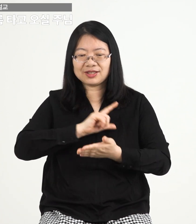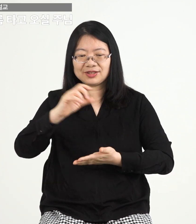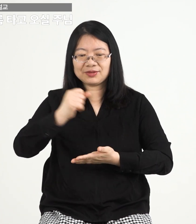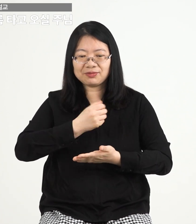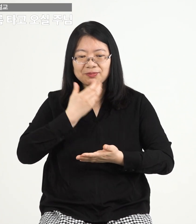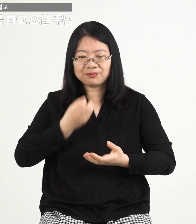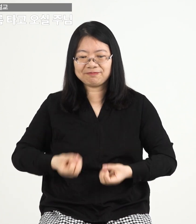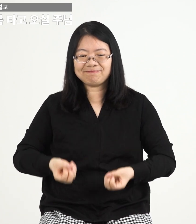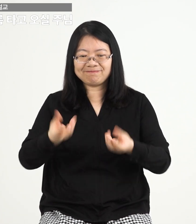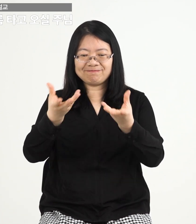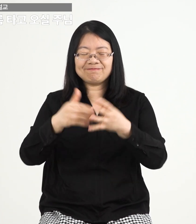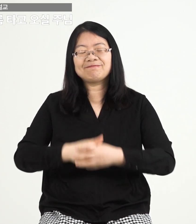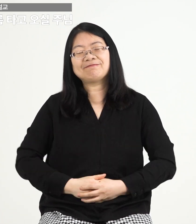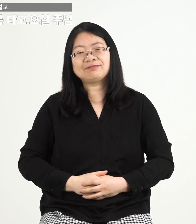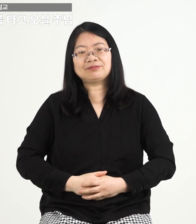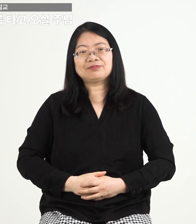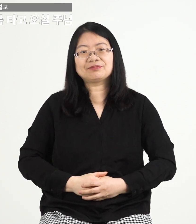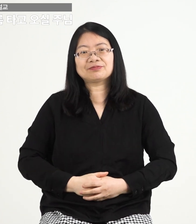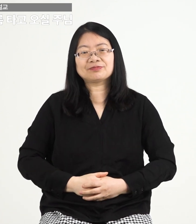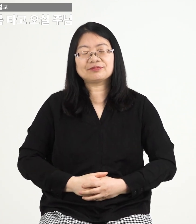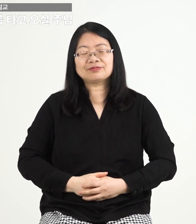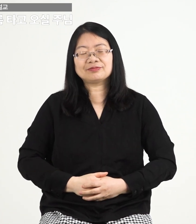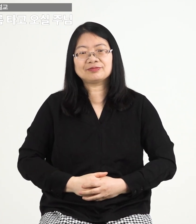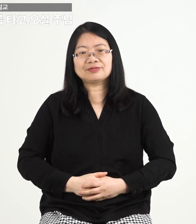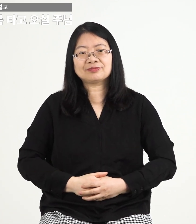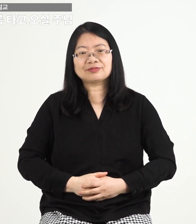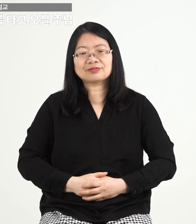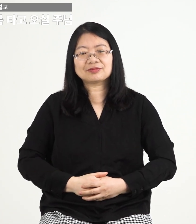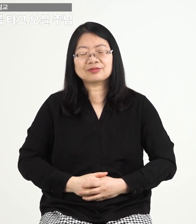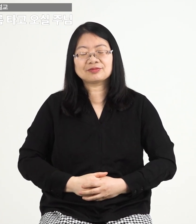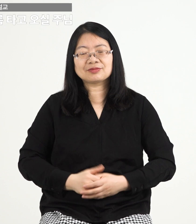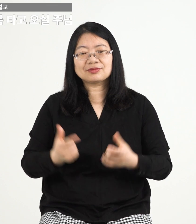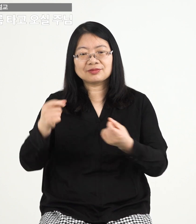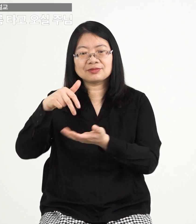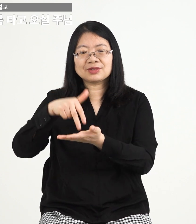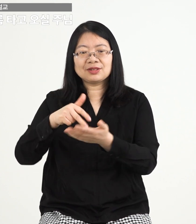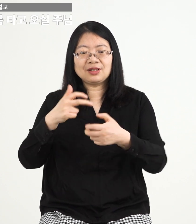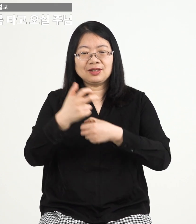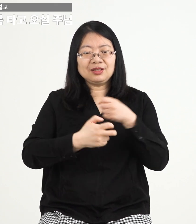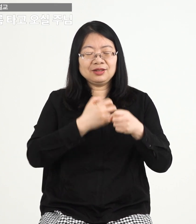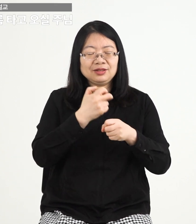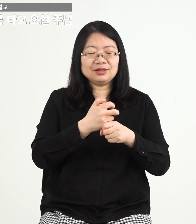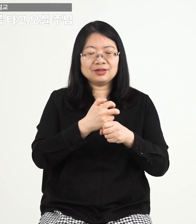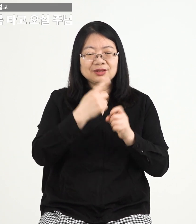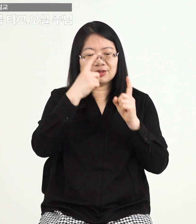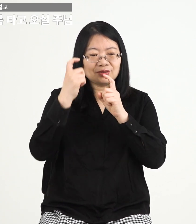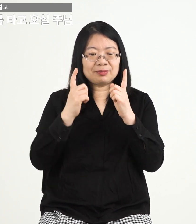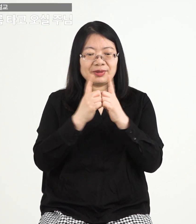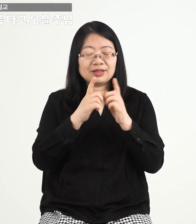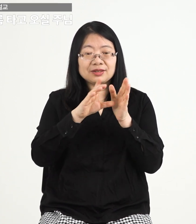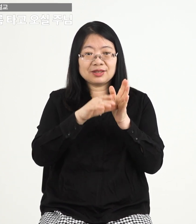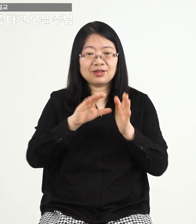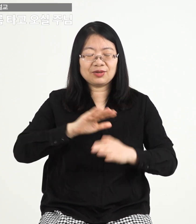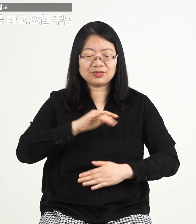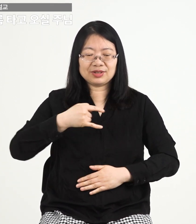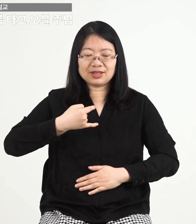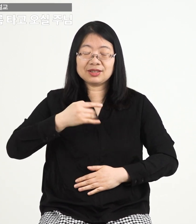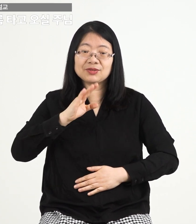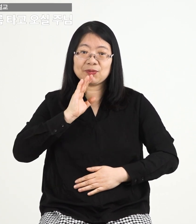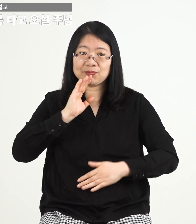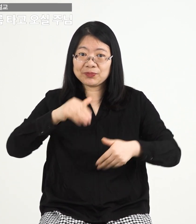이름으로 축복합니다. 그런 차원에서 하나님이 70주년쯤에 우리에게